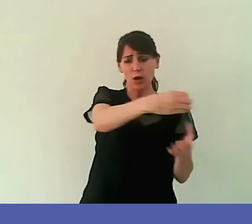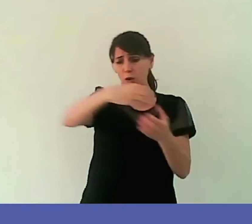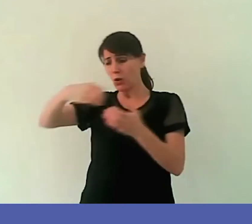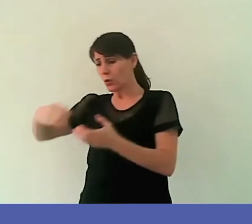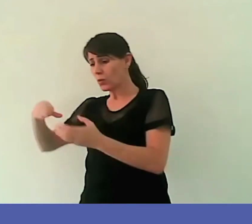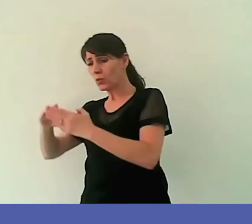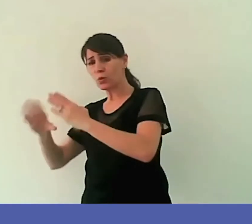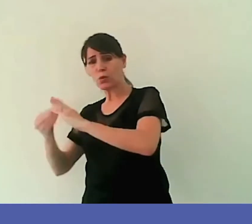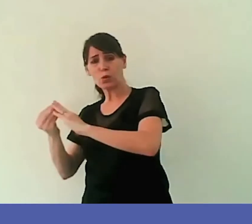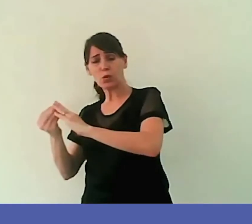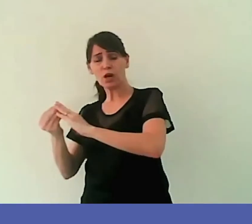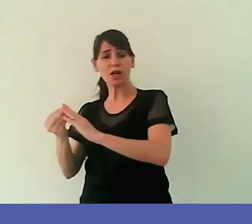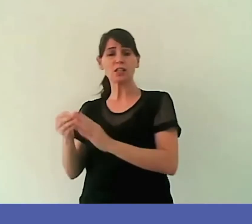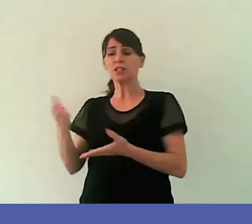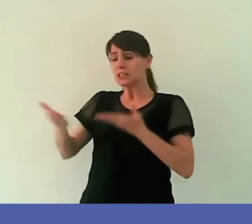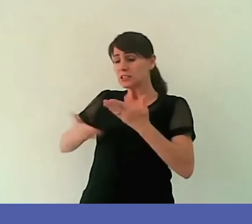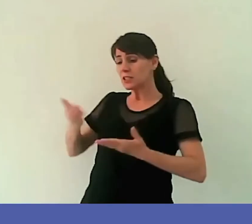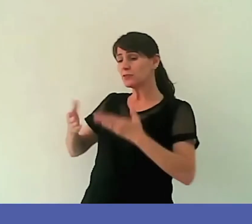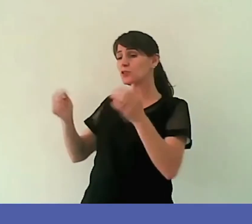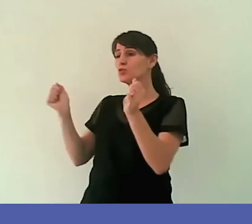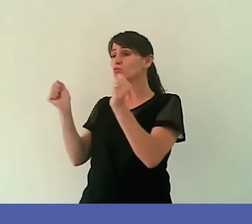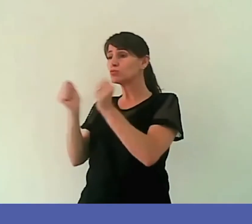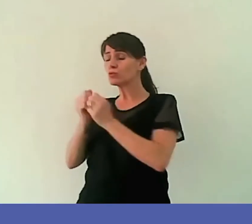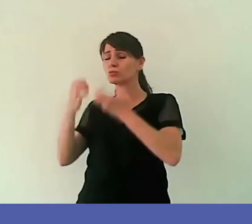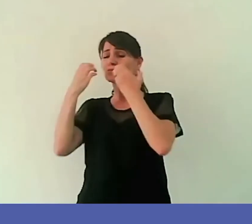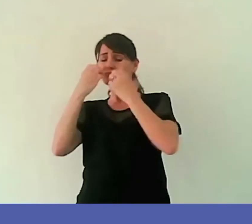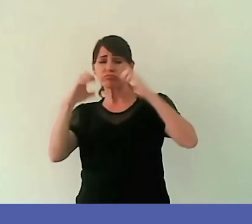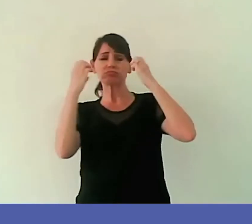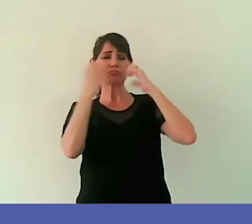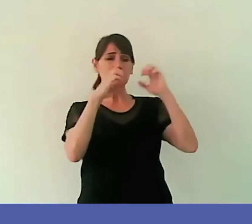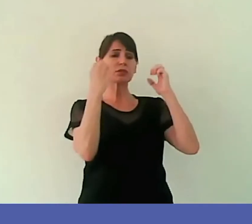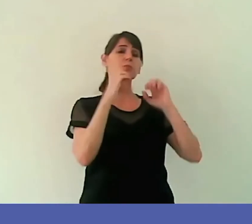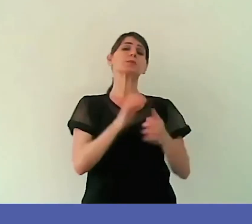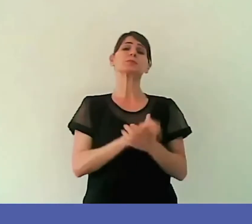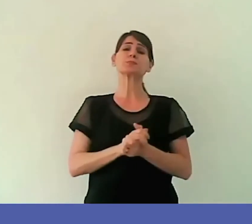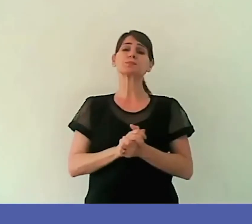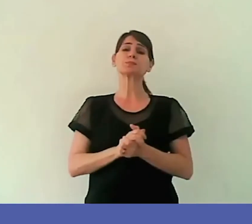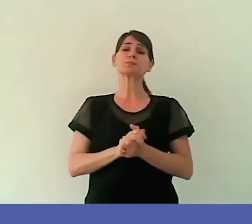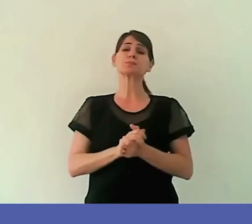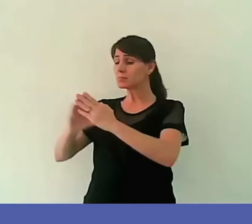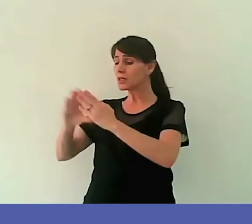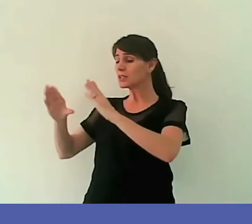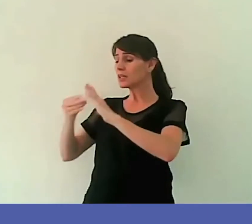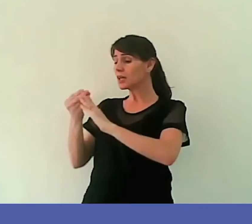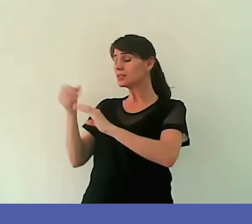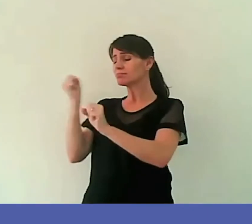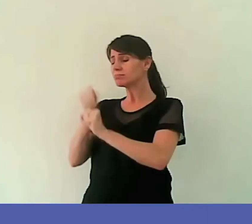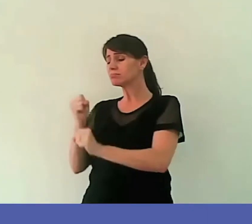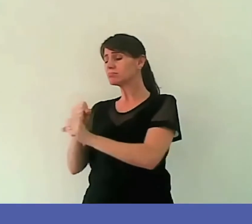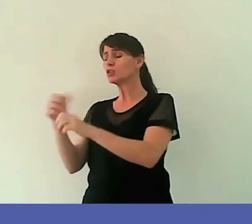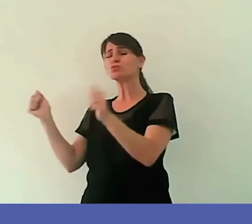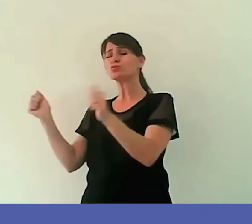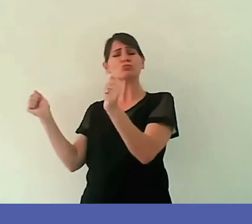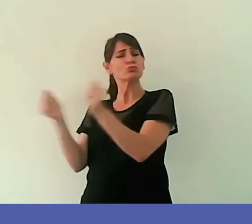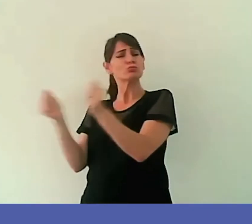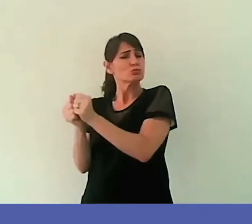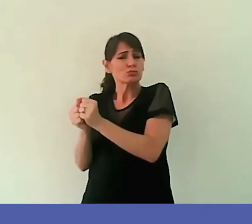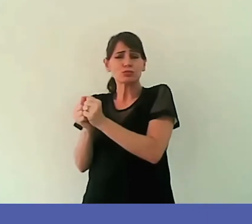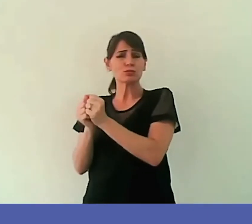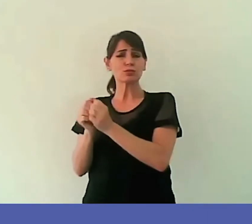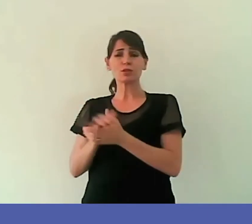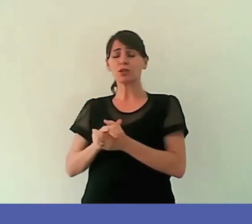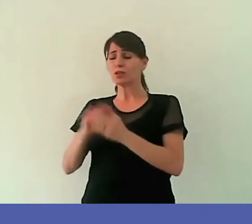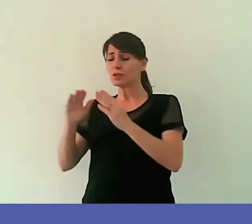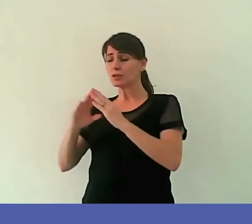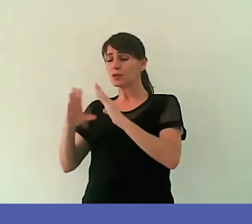junto conosco, pregar o evangelho junto conosco e sendo edificados junto conosco como o quê? Como uma igreja, como